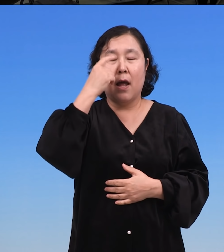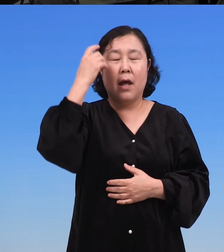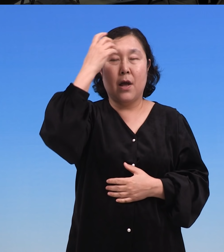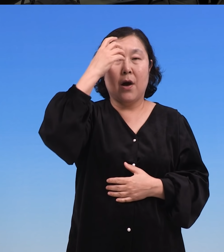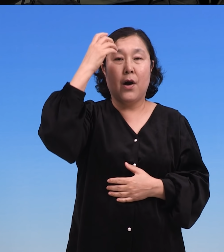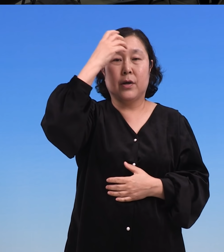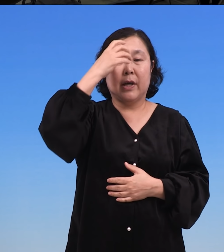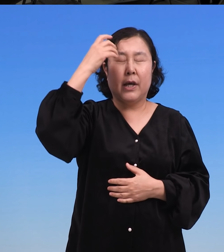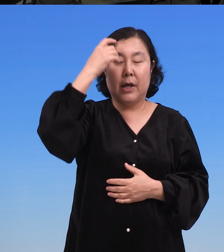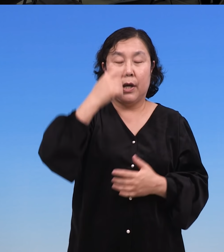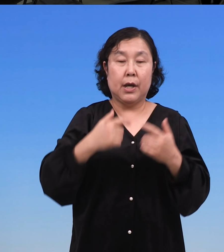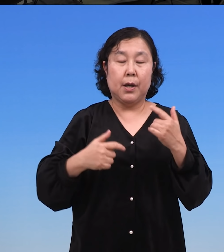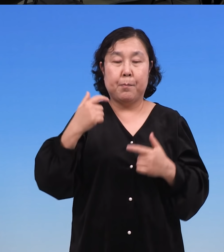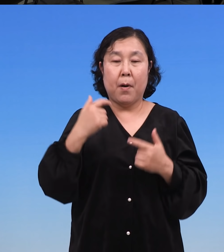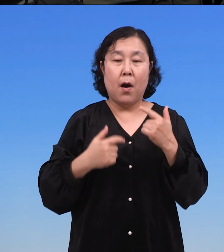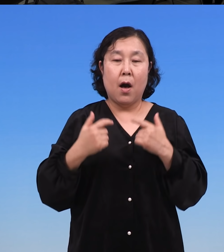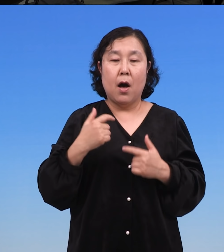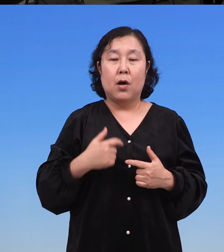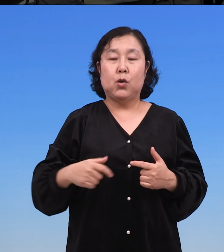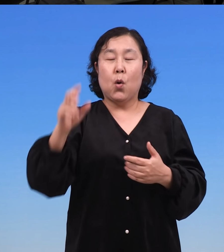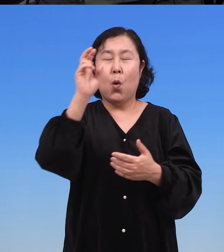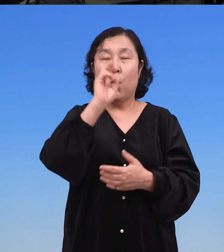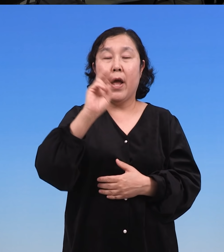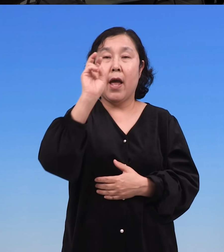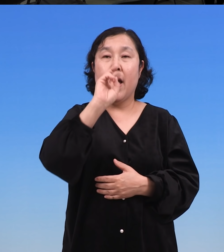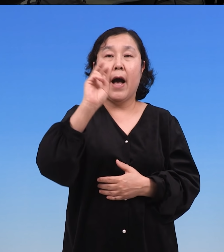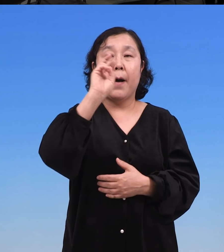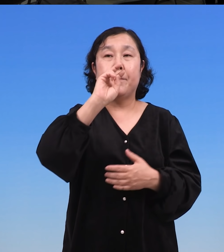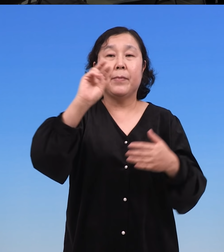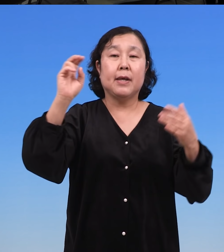내 영 기뻐 노래합니다.